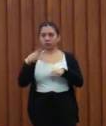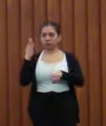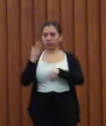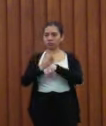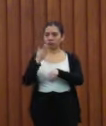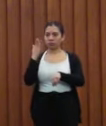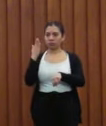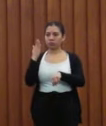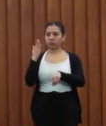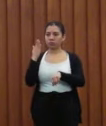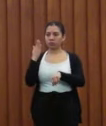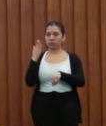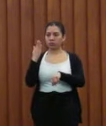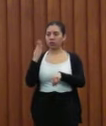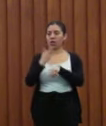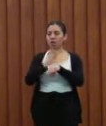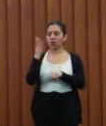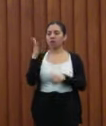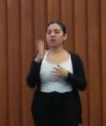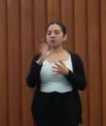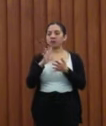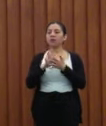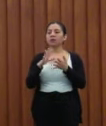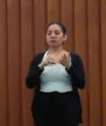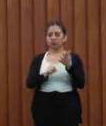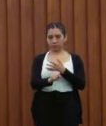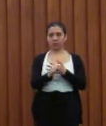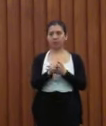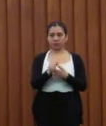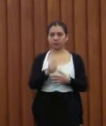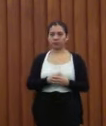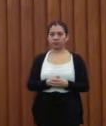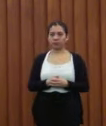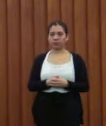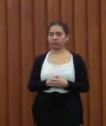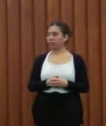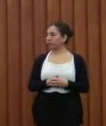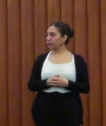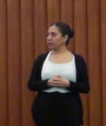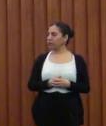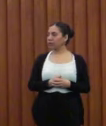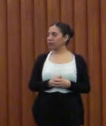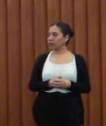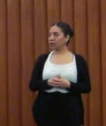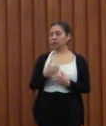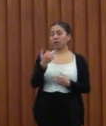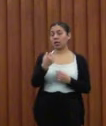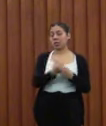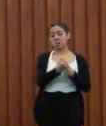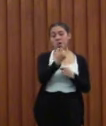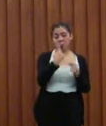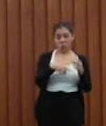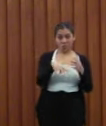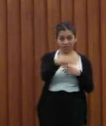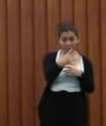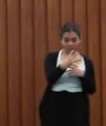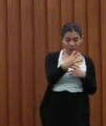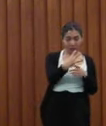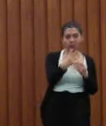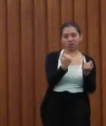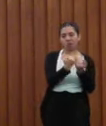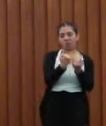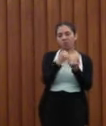perdón? 14 sentenciados, nada más, ¿no? Y algunos habían sido liberados, puestos